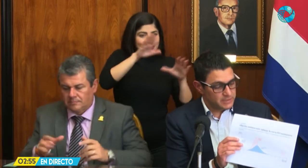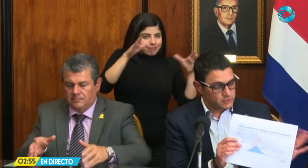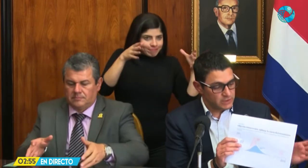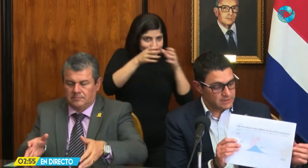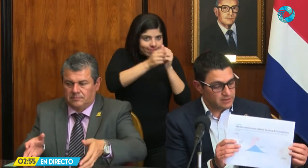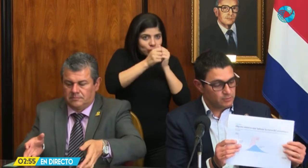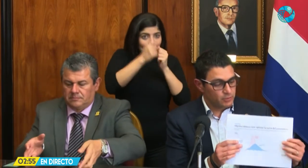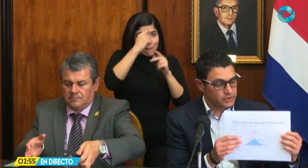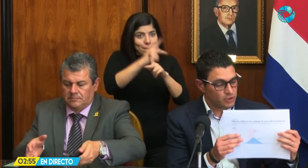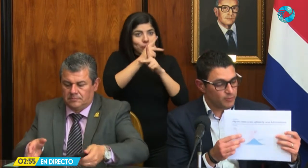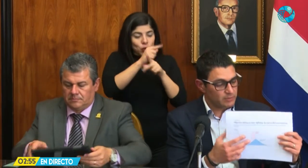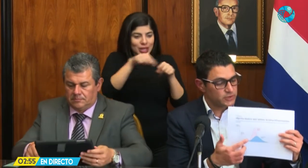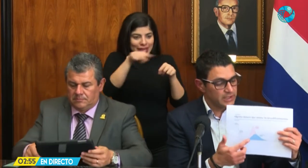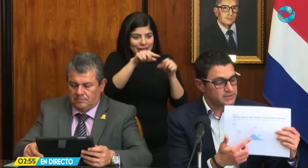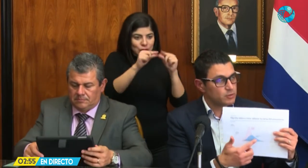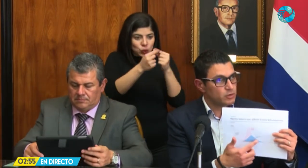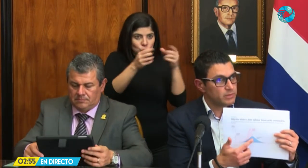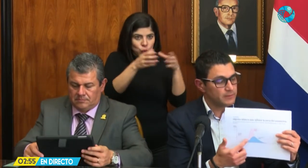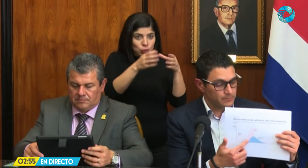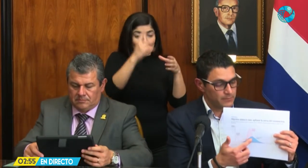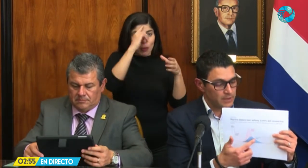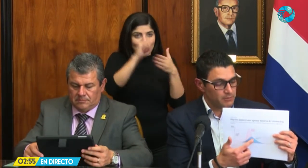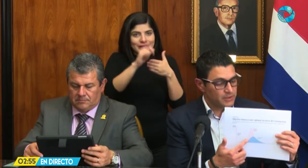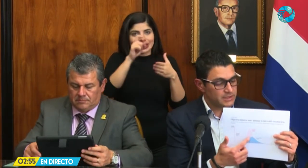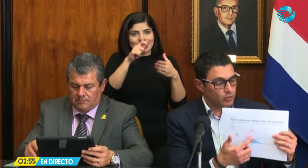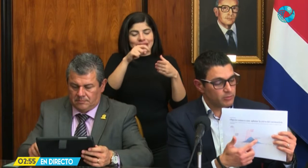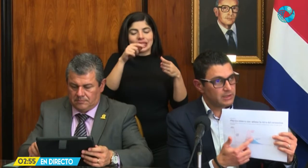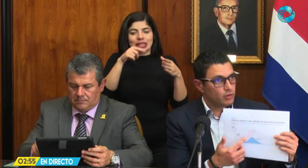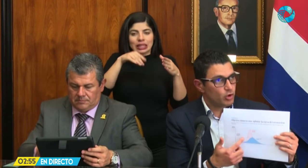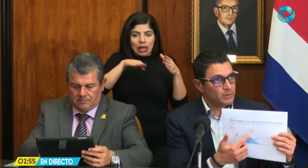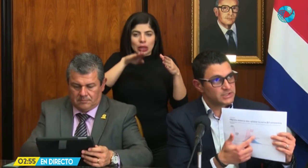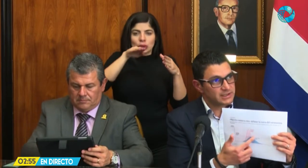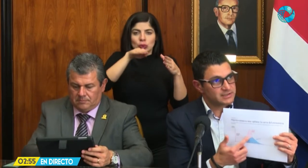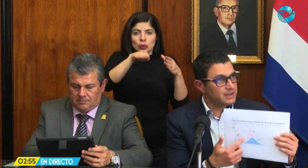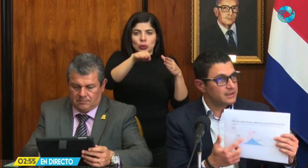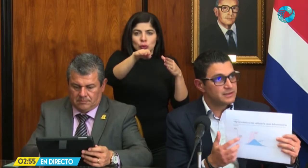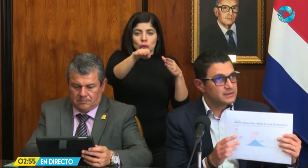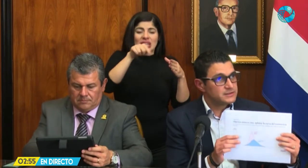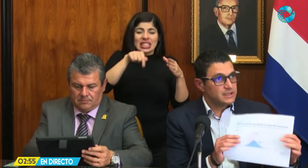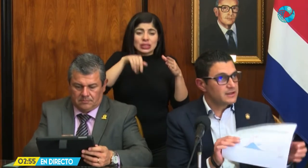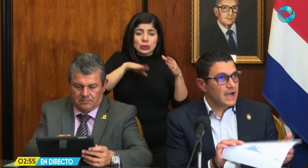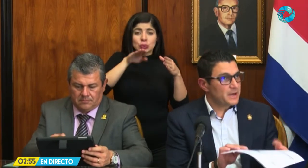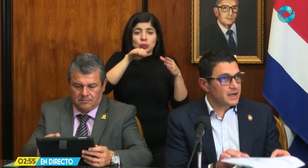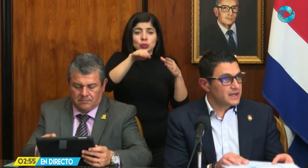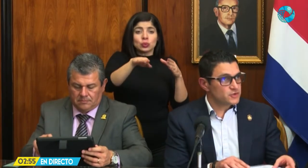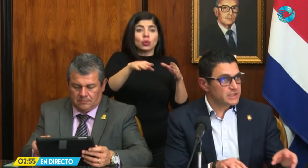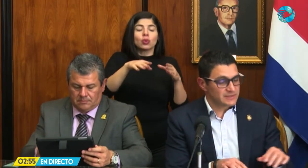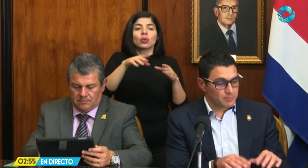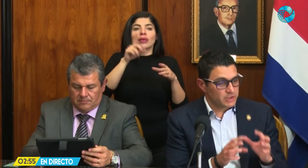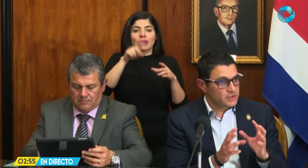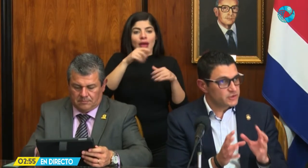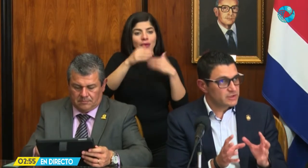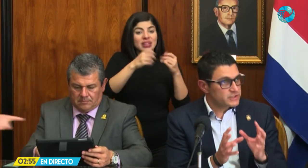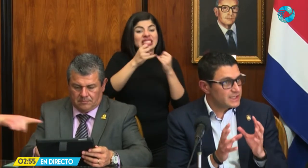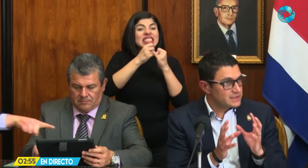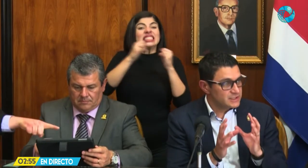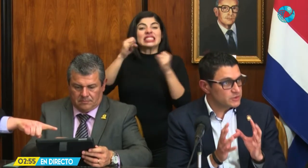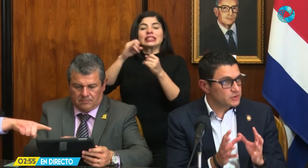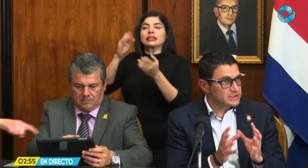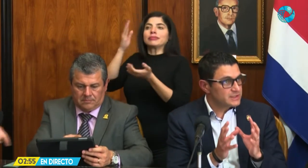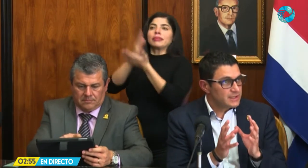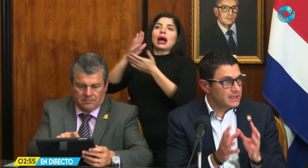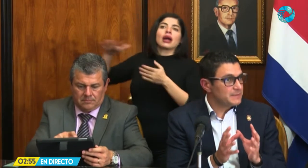a esas personas, por eso es que ocupamos esta curva. Pero esta curva ocupamos alcanzarla sin apagar la sociedad, sin poner en riesgo